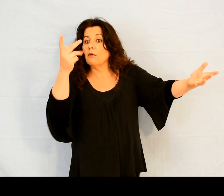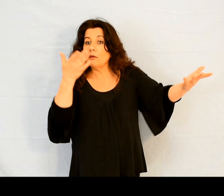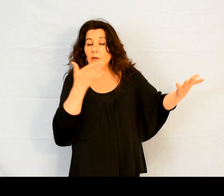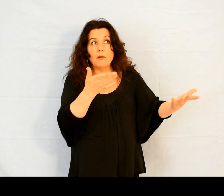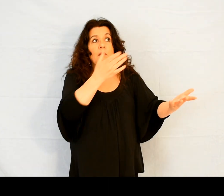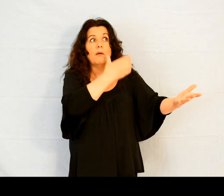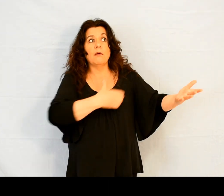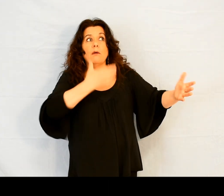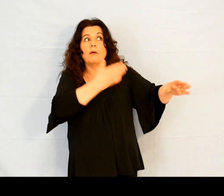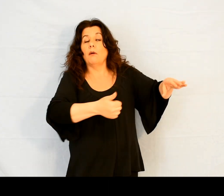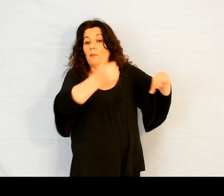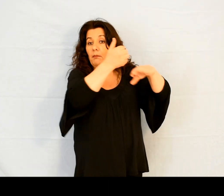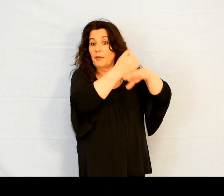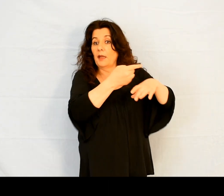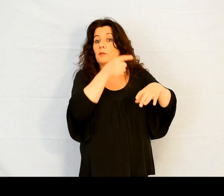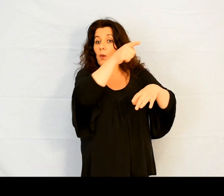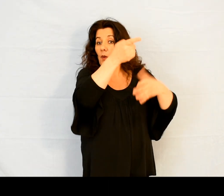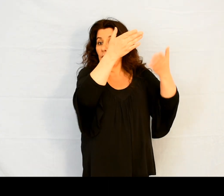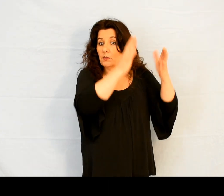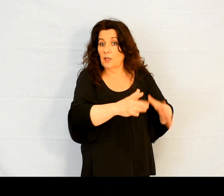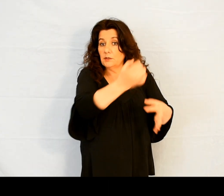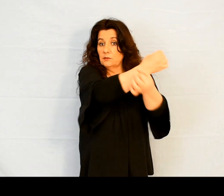moi. Qu'as-tu donc fait ?»